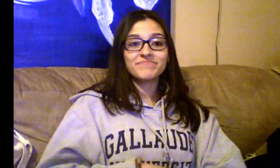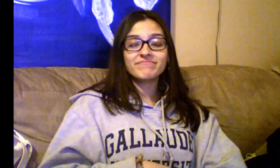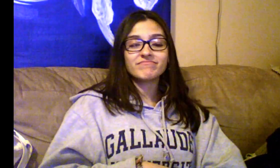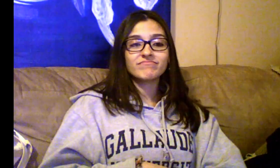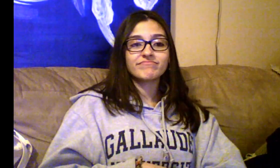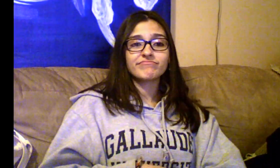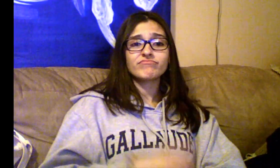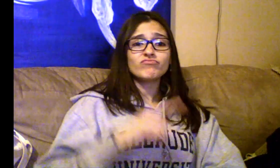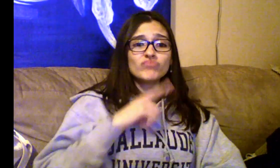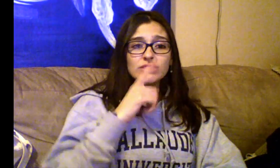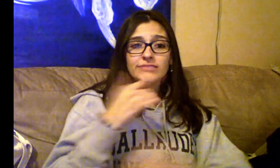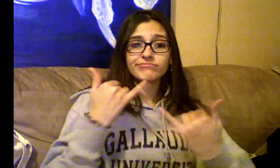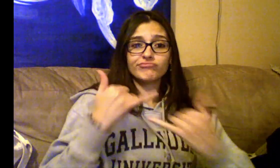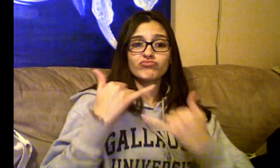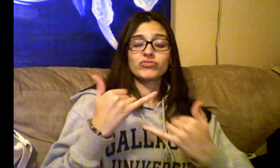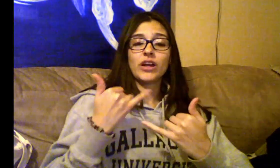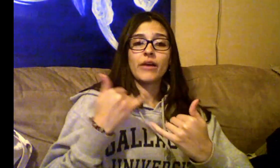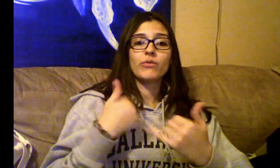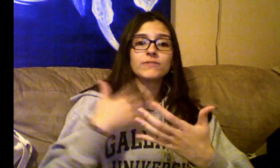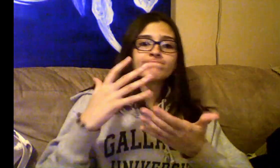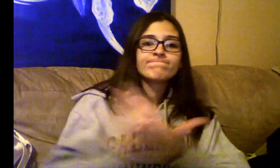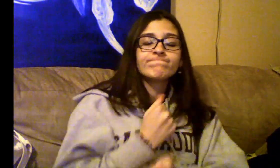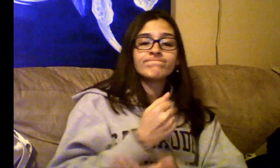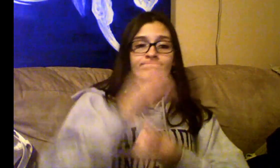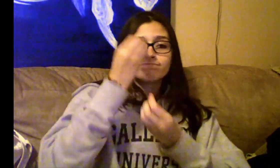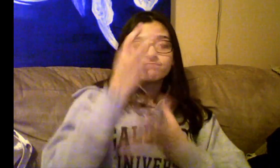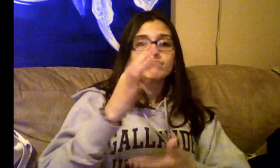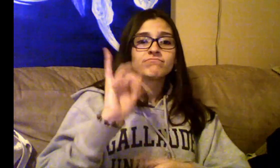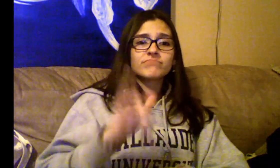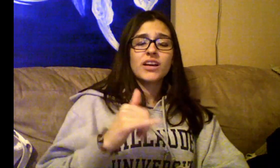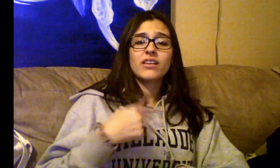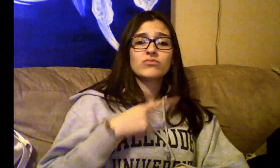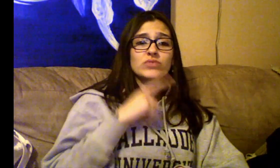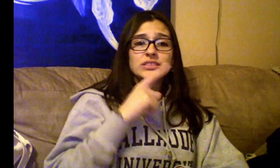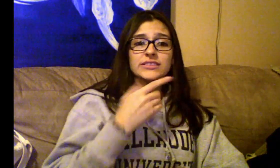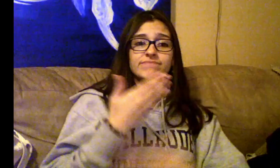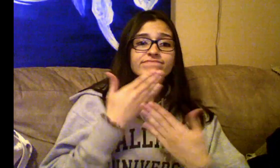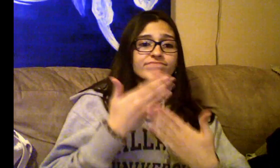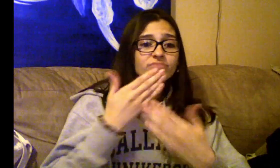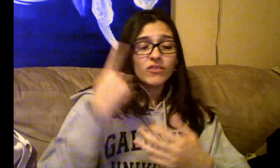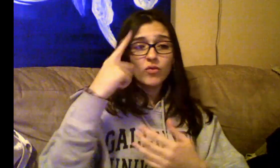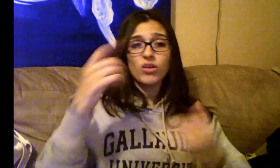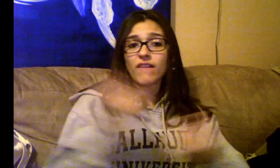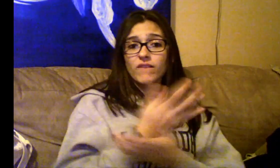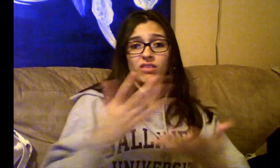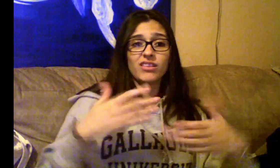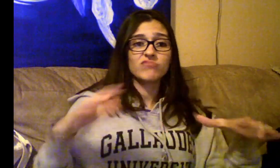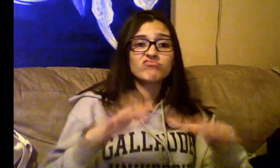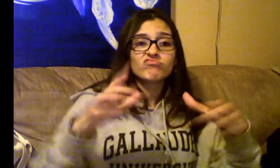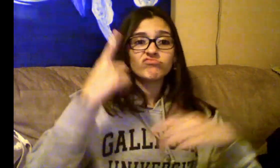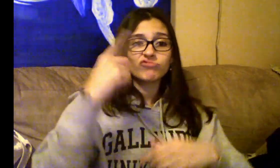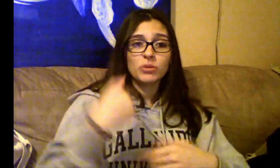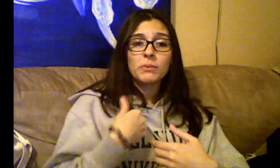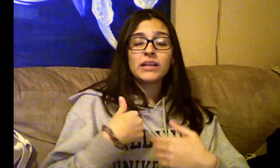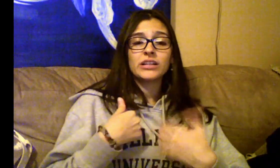Esa es mi mamá. En verdad hoy quería tomar la oportunidad para decirte gracias por todo lo que has hecho por